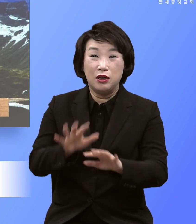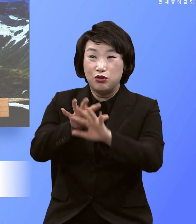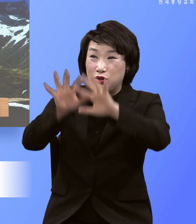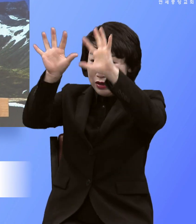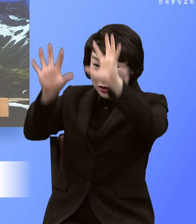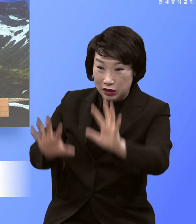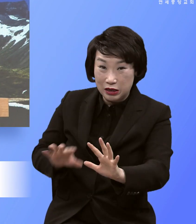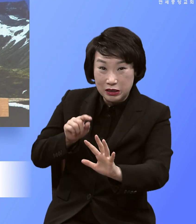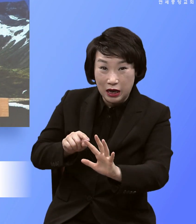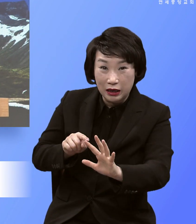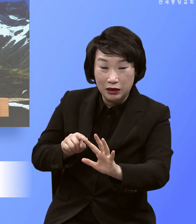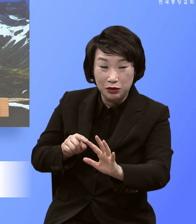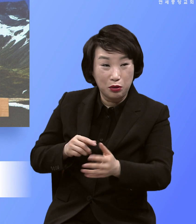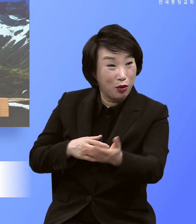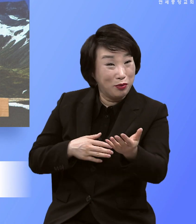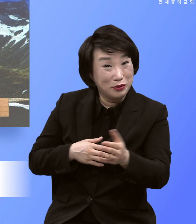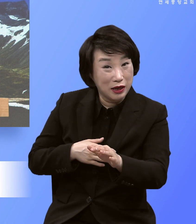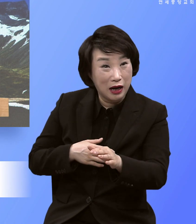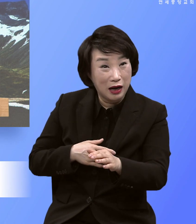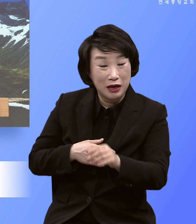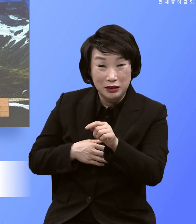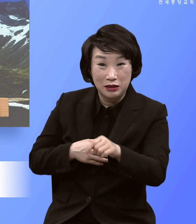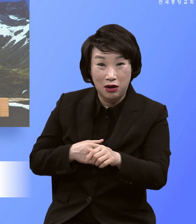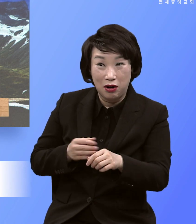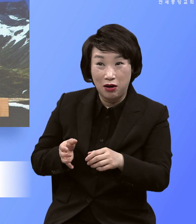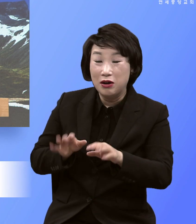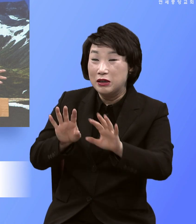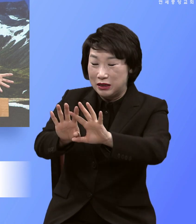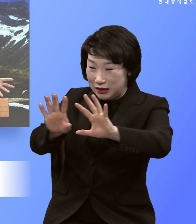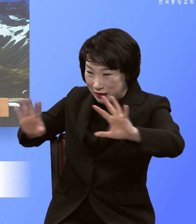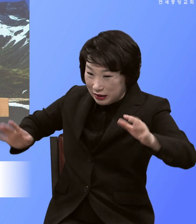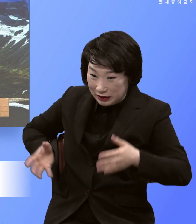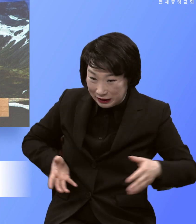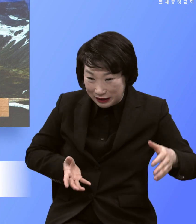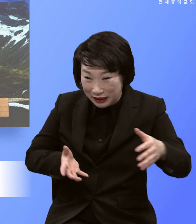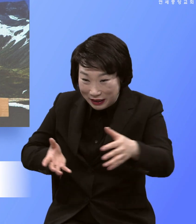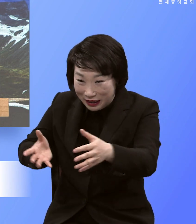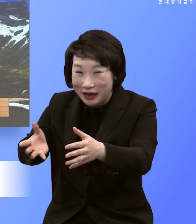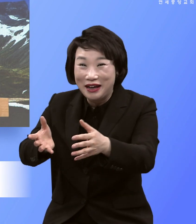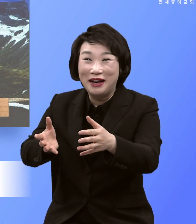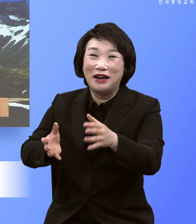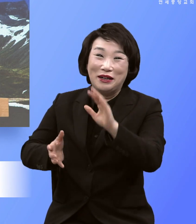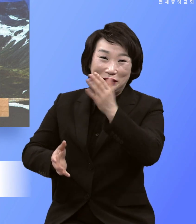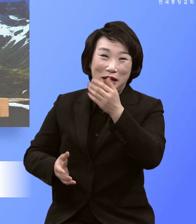휘장이 여러분 가운데로 길을 확 내시고,